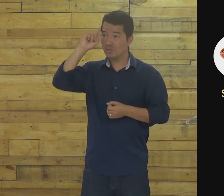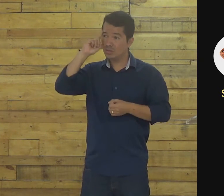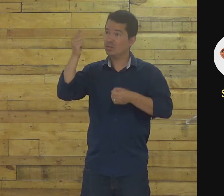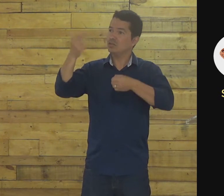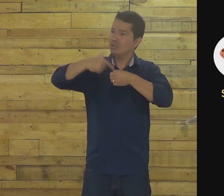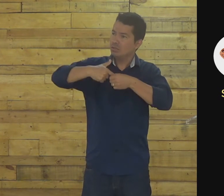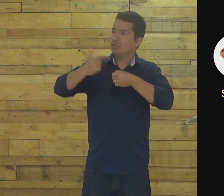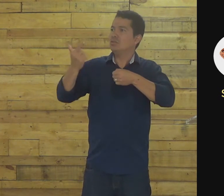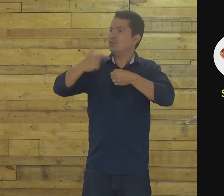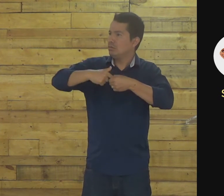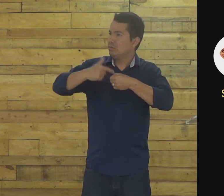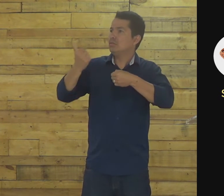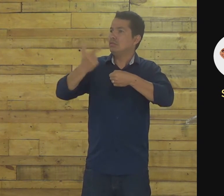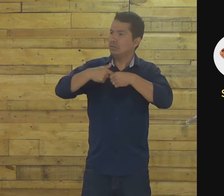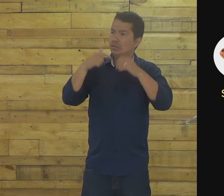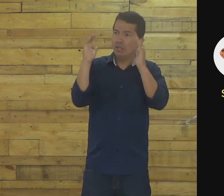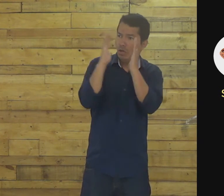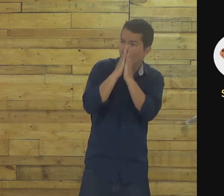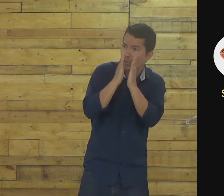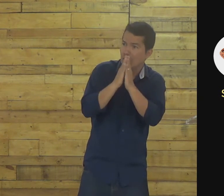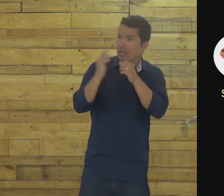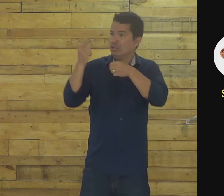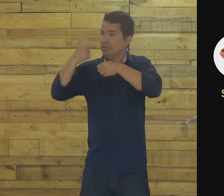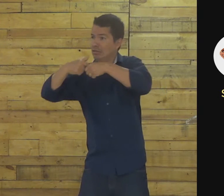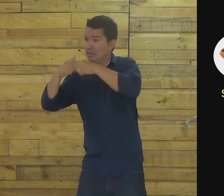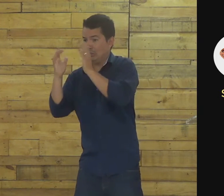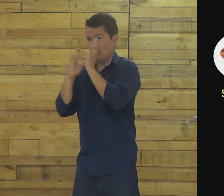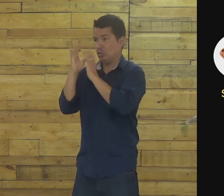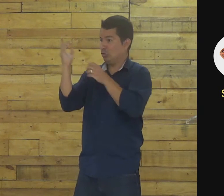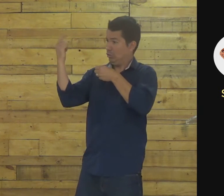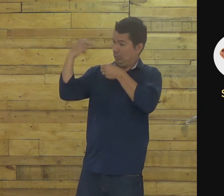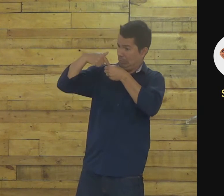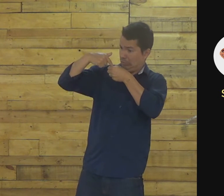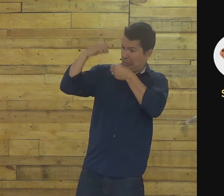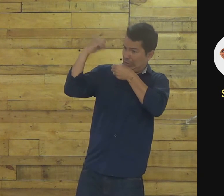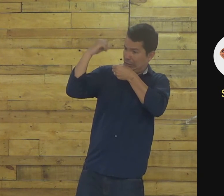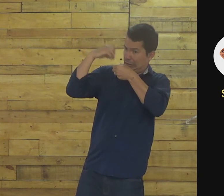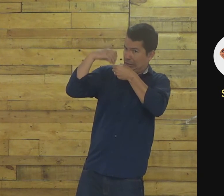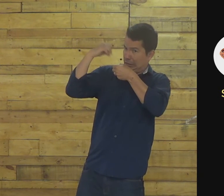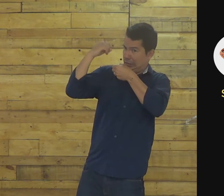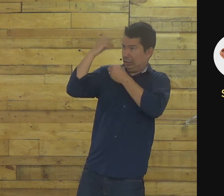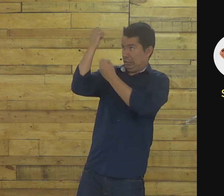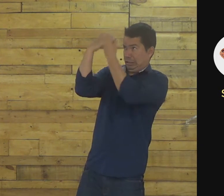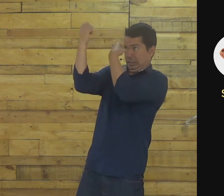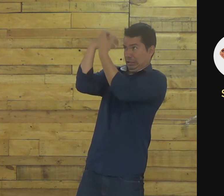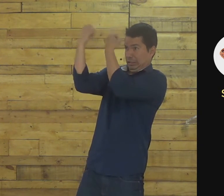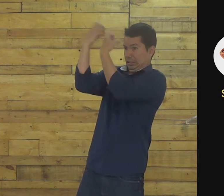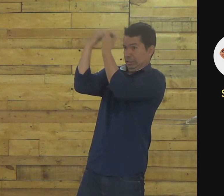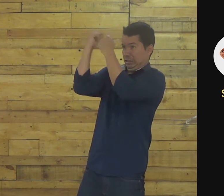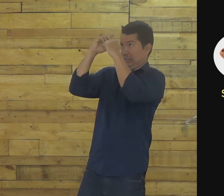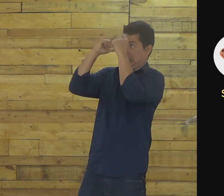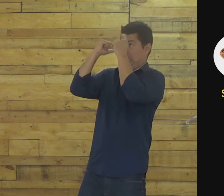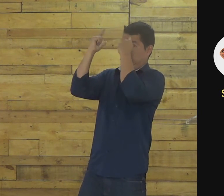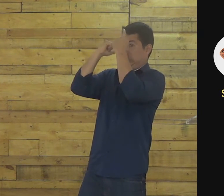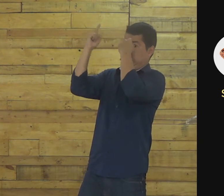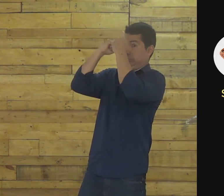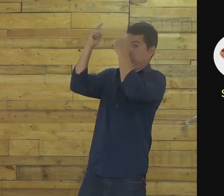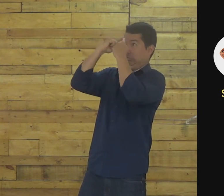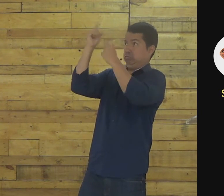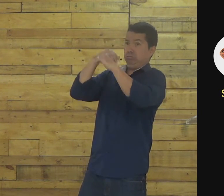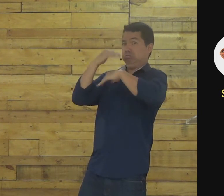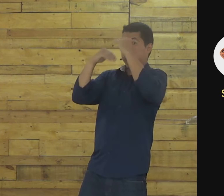Você precisa permanecer firme todos os dias. Se abasteça, ore, leia. Faça com que Jesus seja